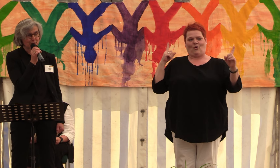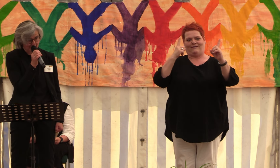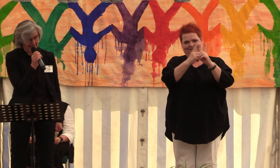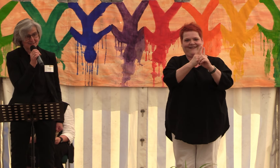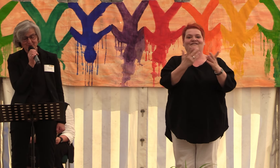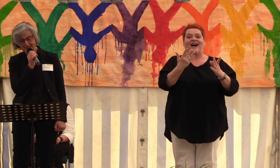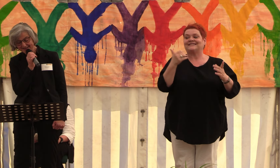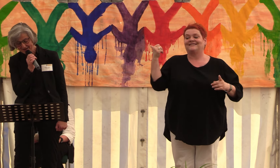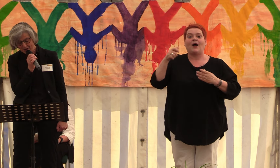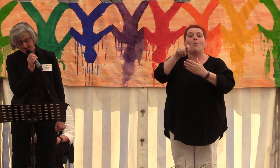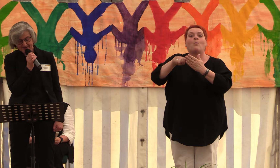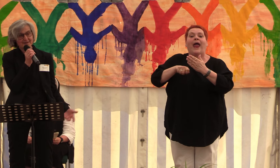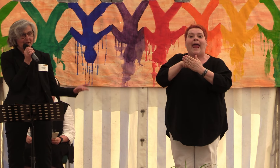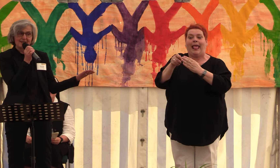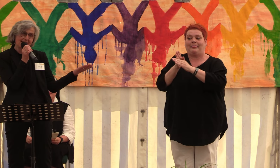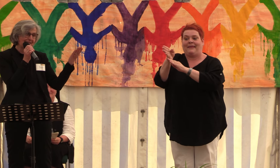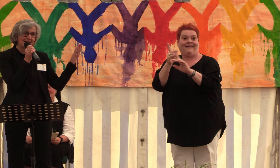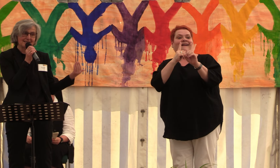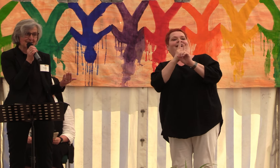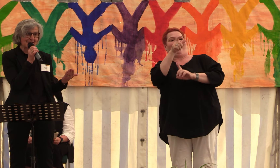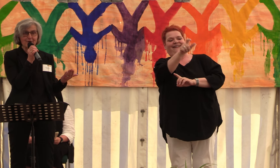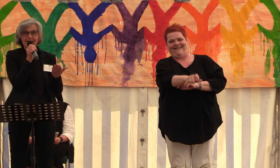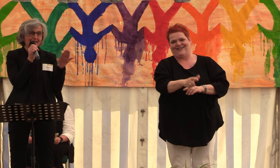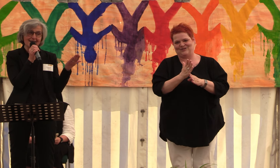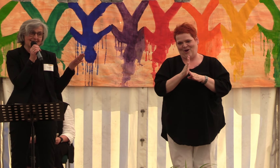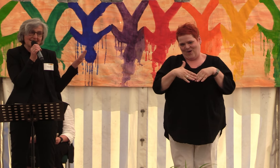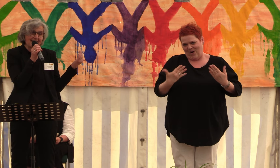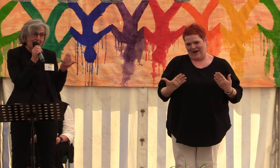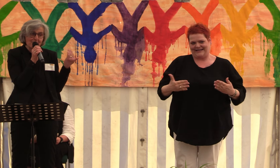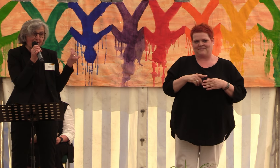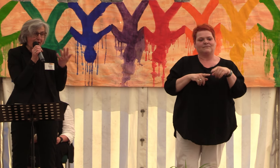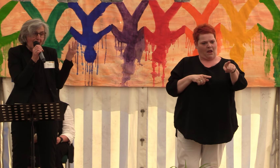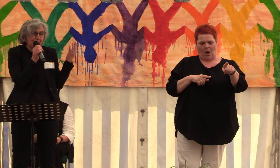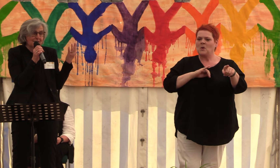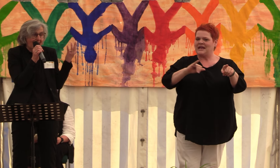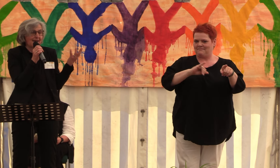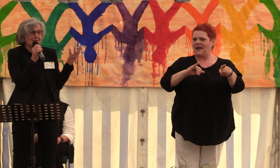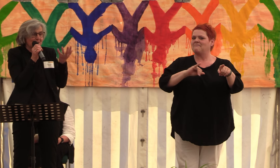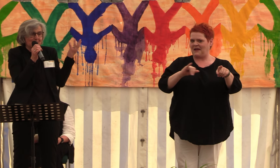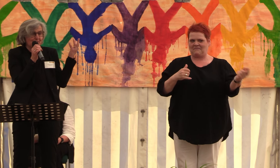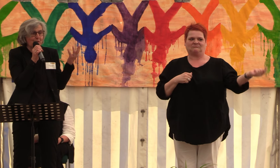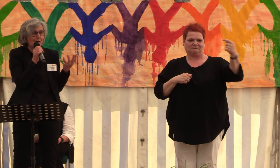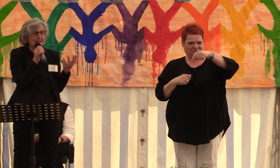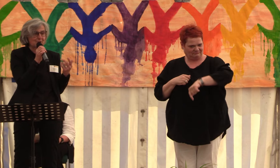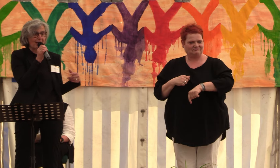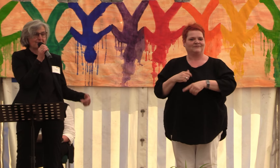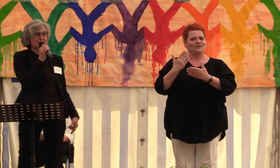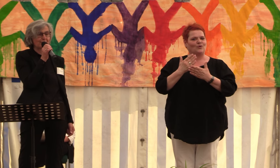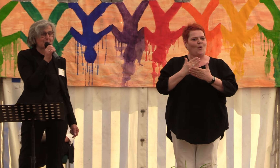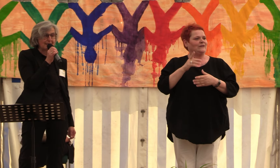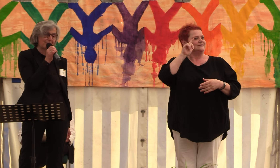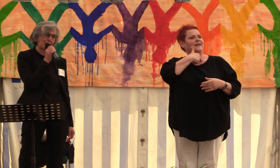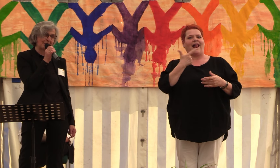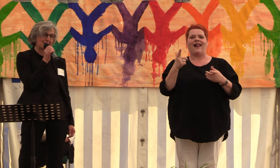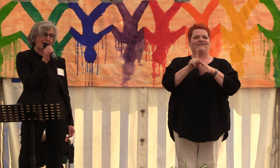wahrzunehmen und zum Wählen zu gehen. Ich denke, Sie sind auch ein Gast, der hier immer einfach da ist. Sie gehören da schon einfach